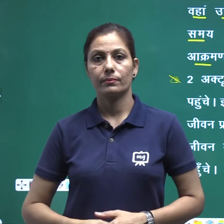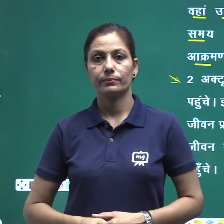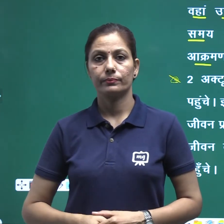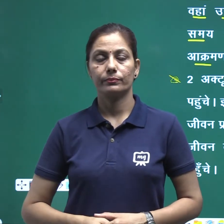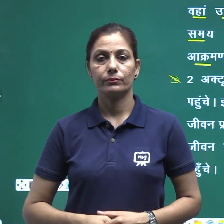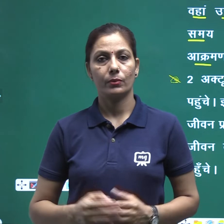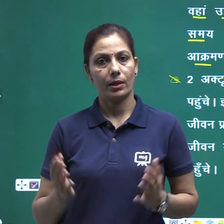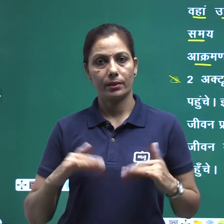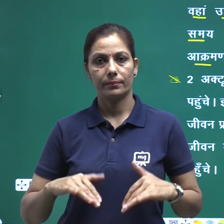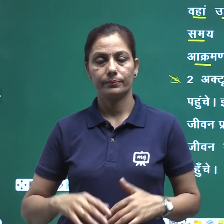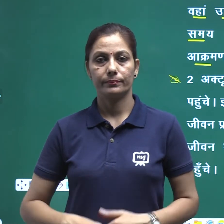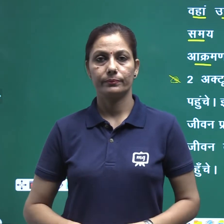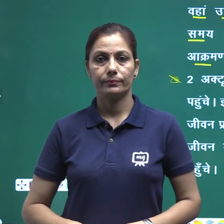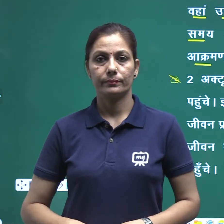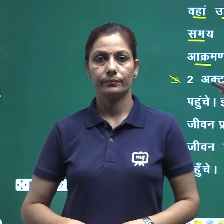हुई।